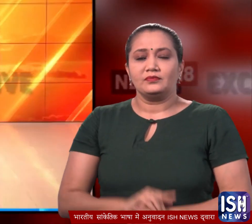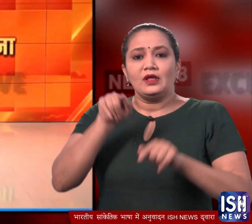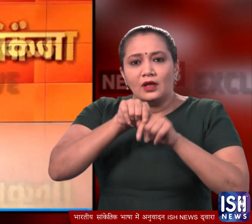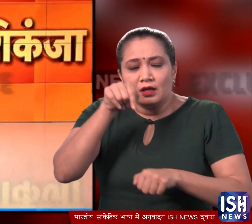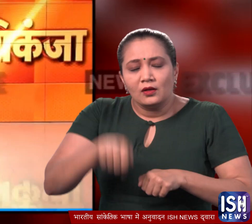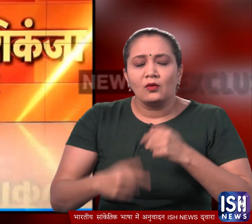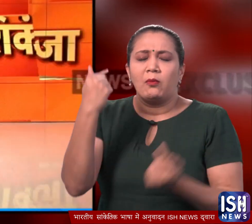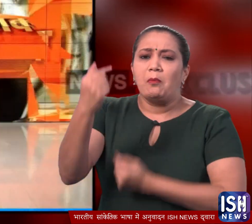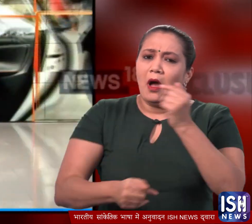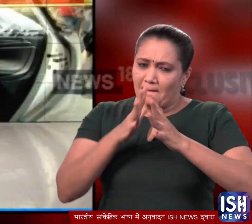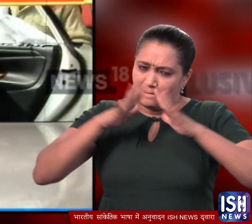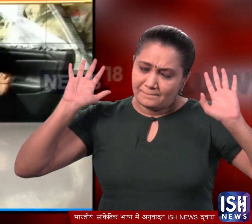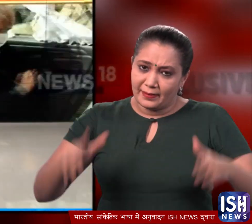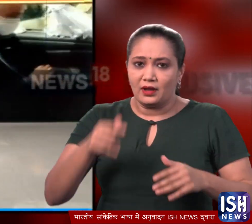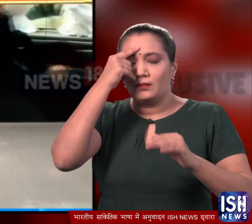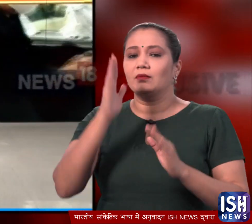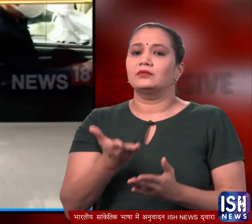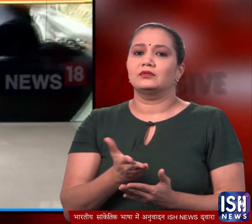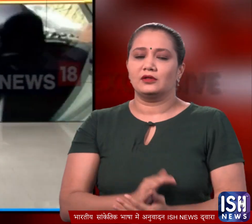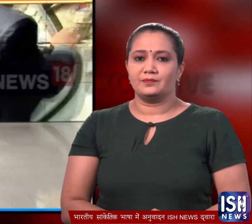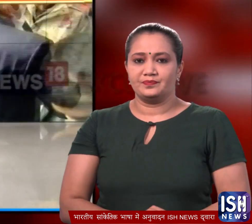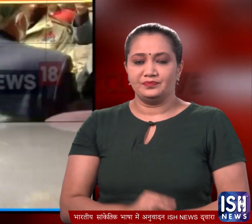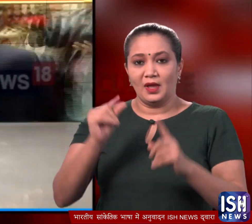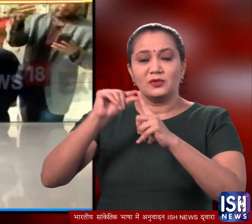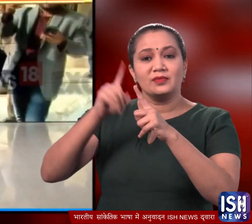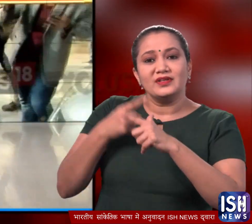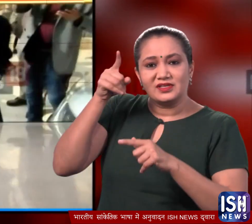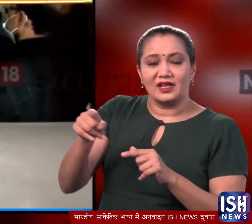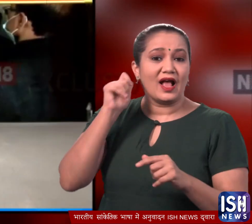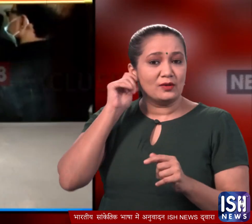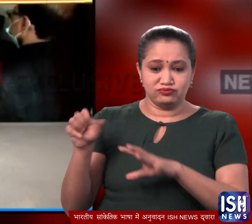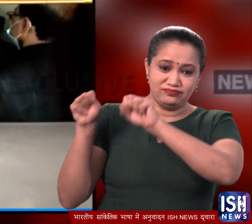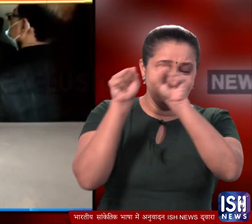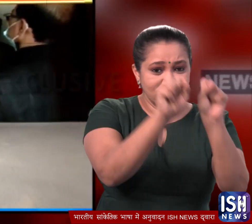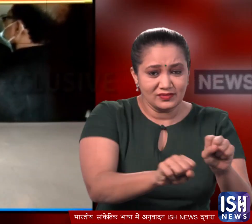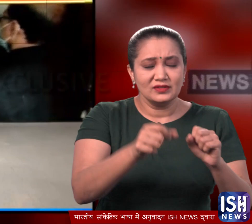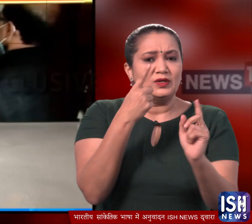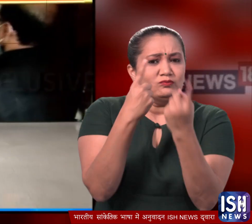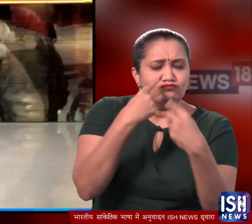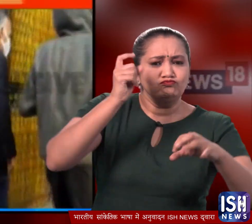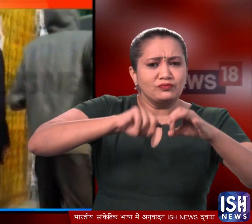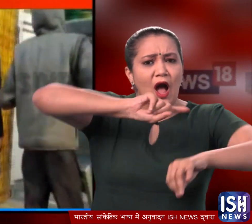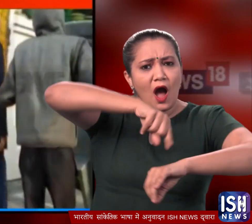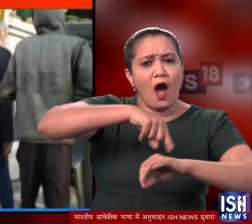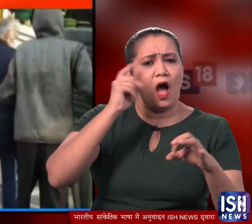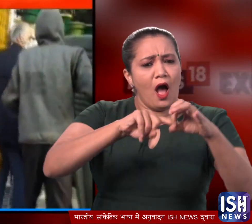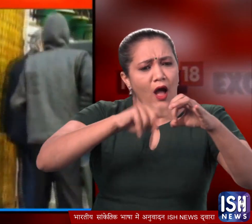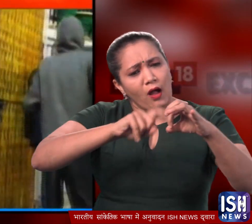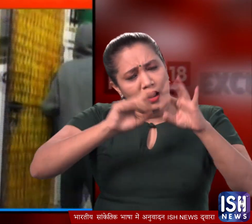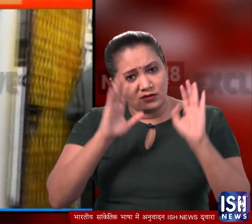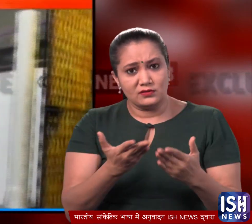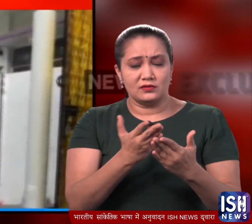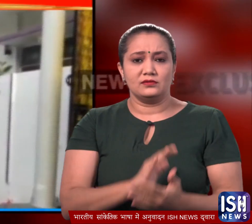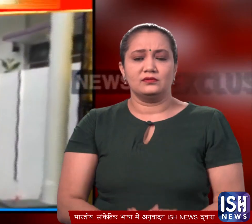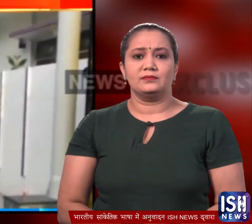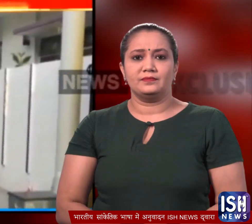होने में भी देर नहीं लगी। पुष्पराज जैन को कानपुर लाने के बाद एजेंसियों ने उनसे कई घंटों तक पूछताछ की और पूछताछ